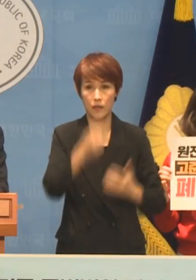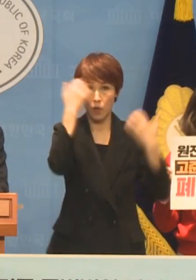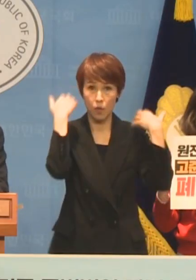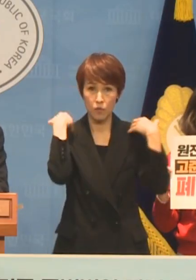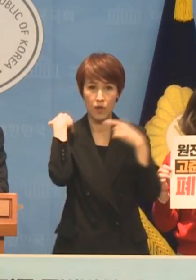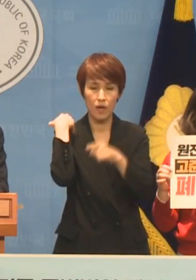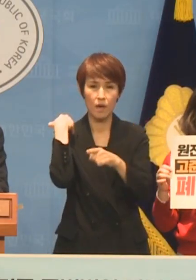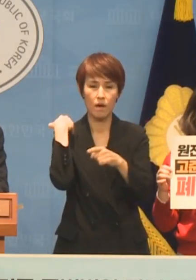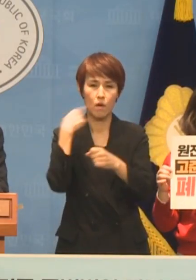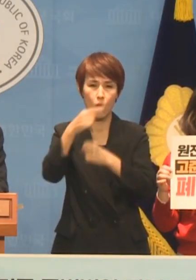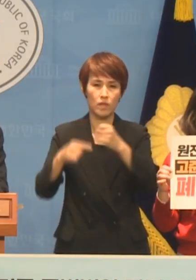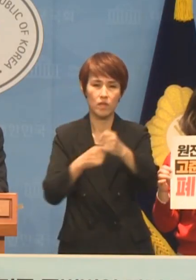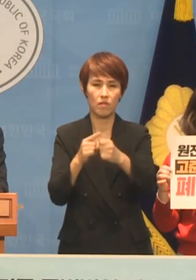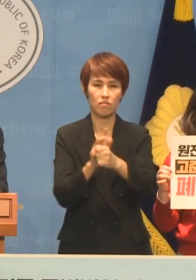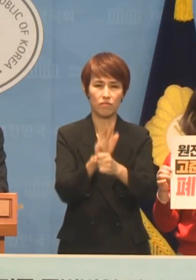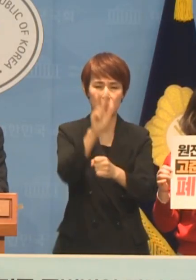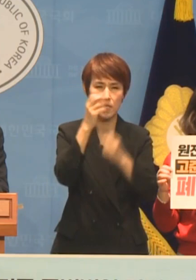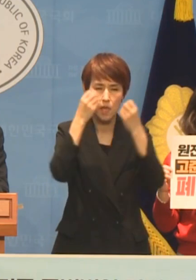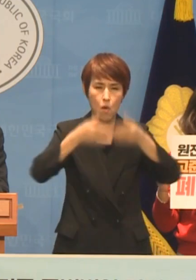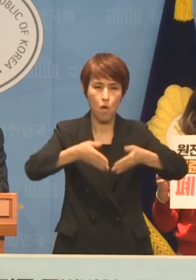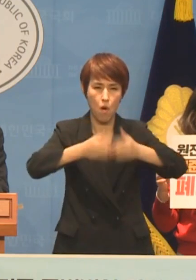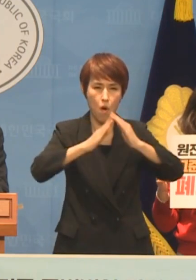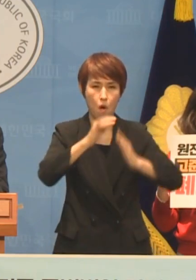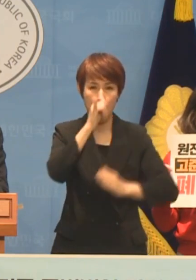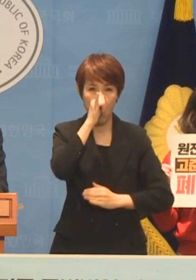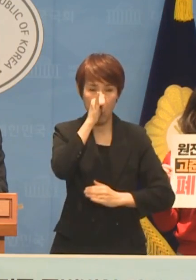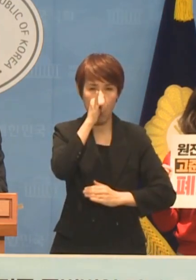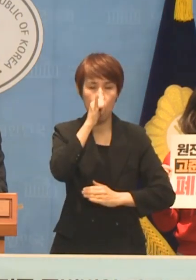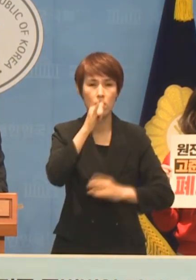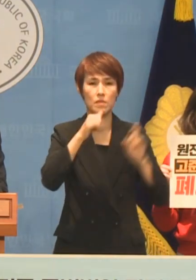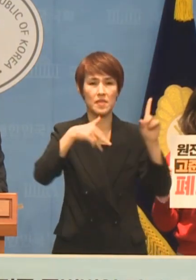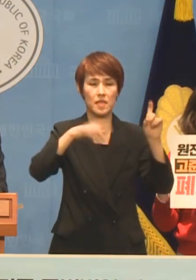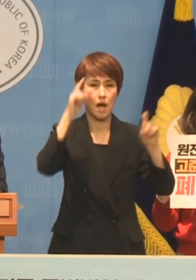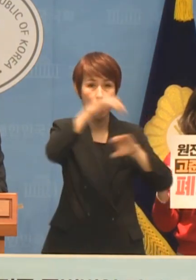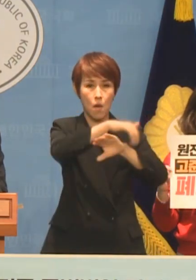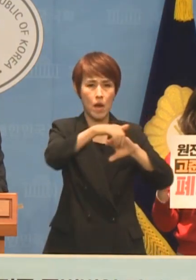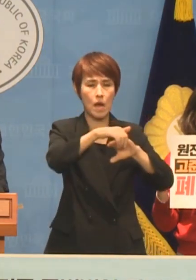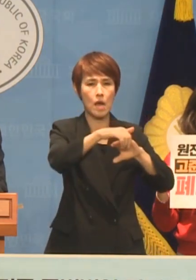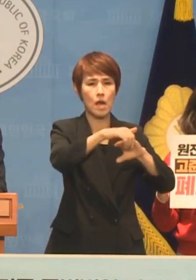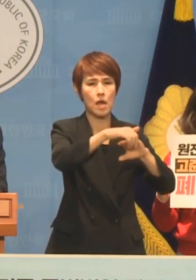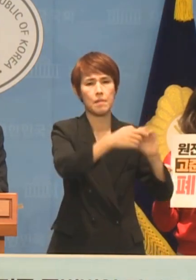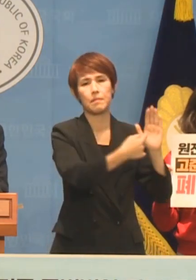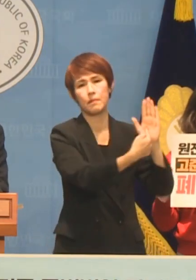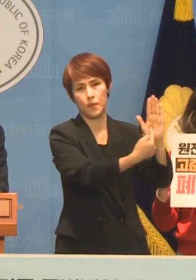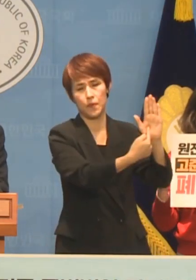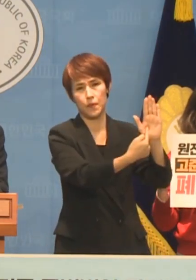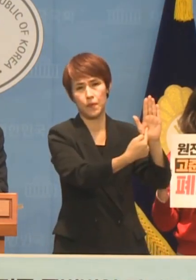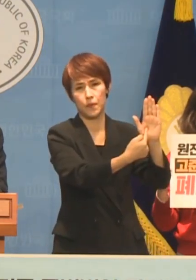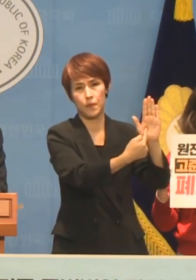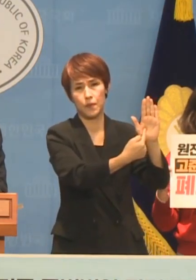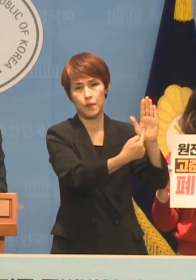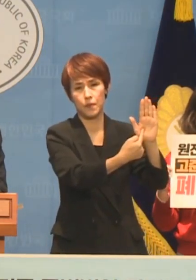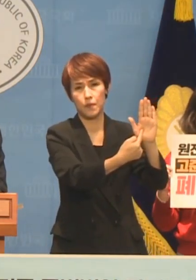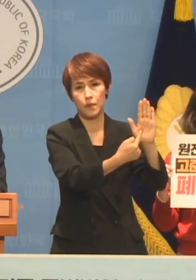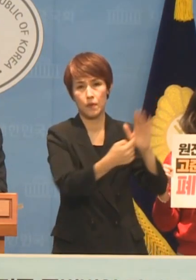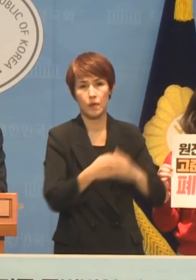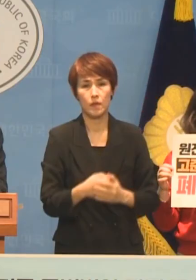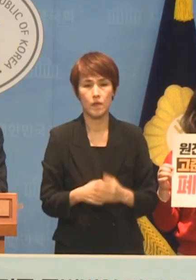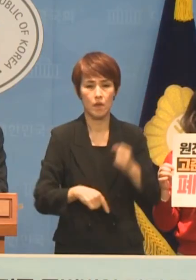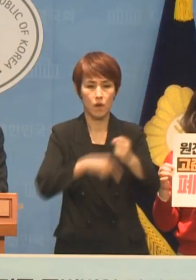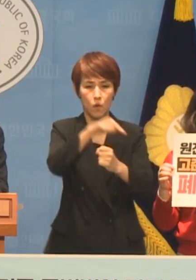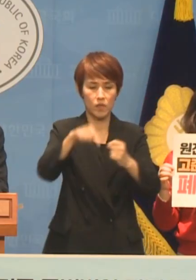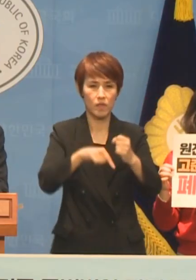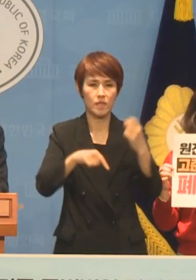새로 짓겠다는 11차 전력수급 기본계획을 내놨습니다. 초안에는 원전 3기를